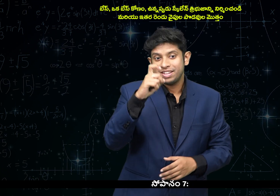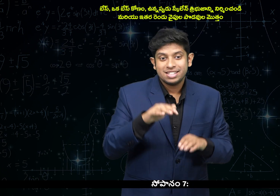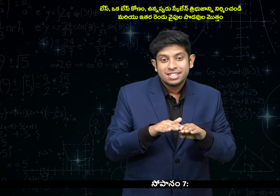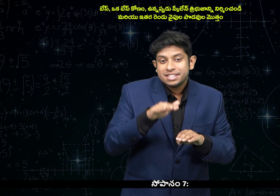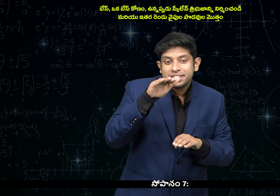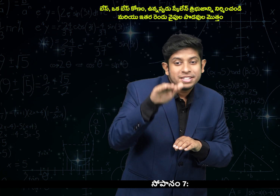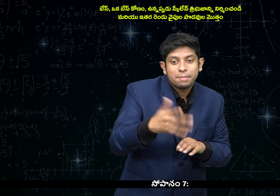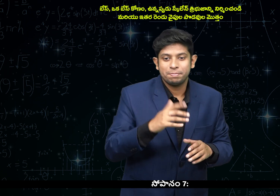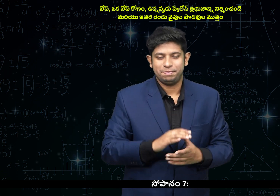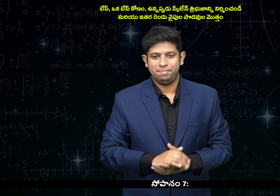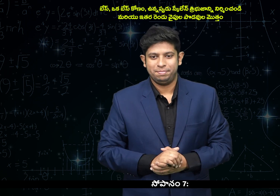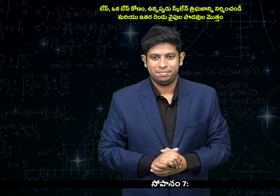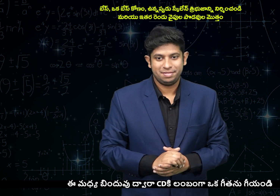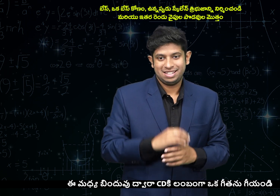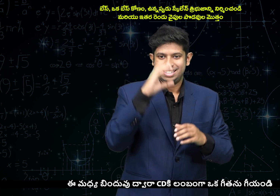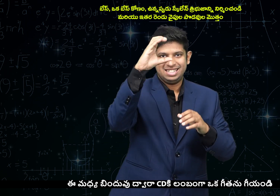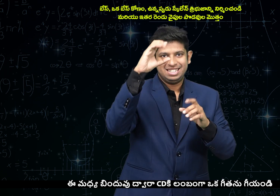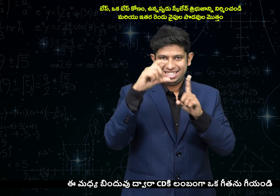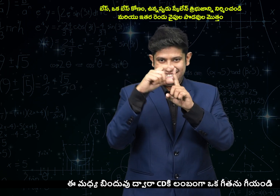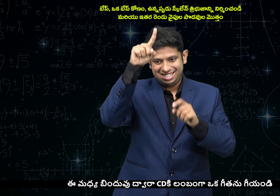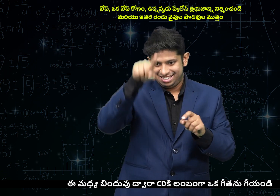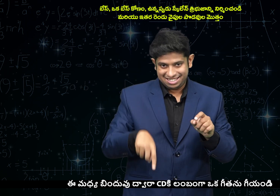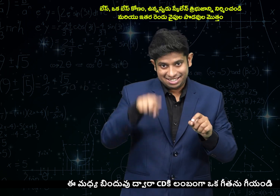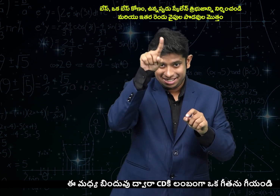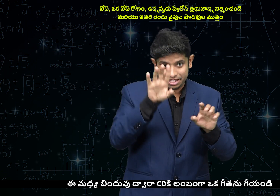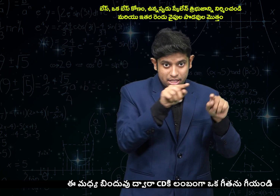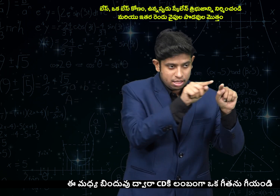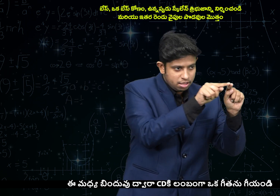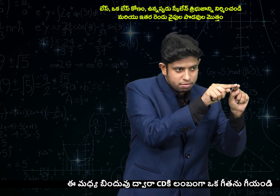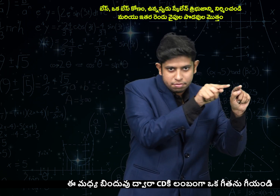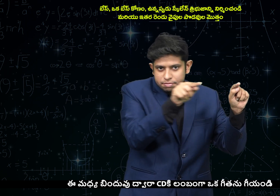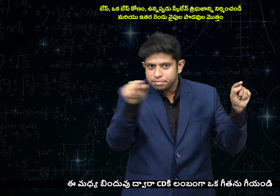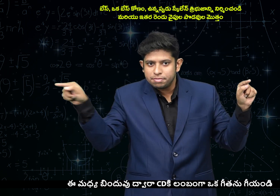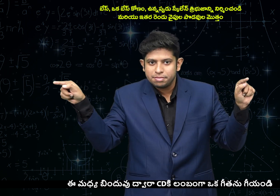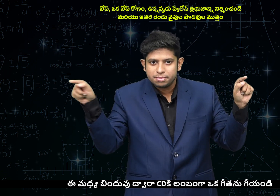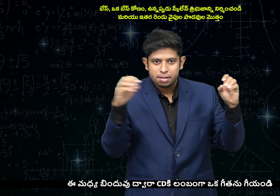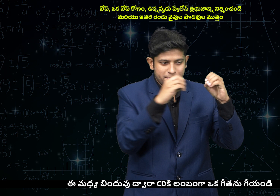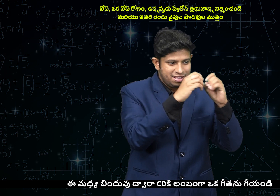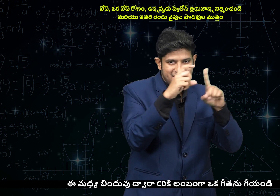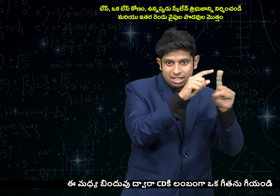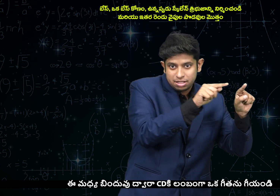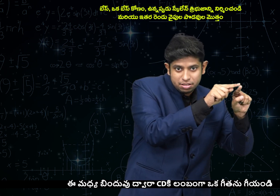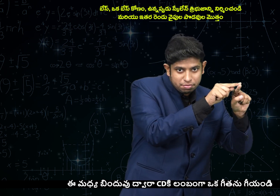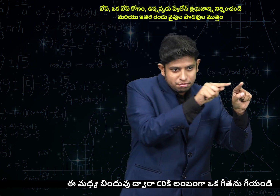సోపానం 7. ఈ మధ్య బిందువు ద్వారా సీడీకి లంబంగా ఒక గీతను గీయండి